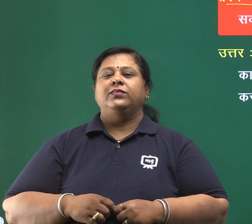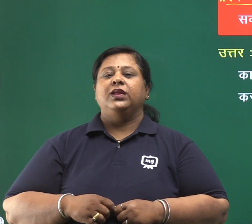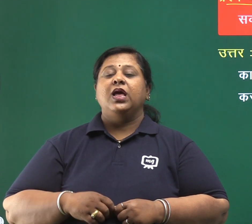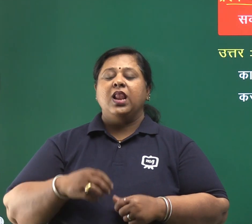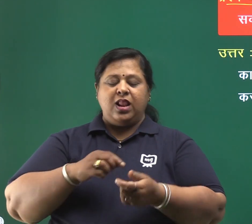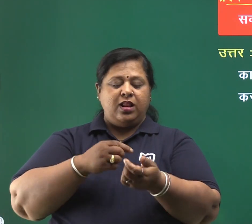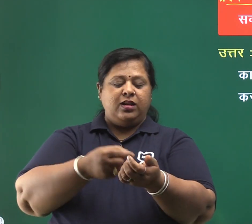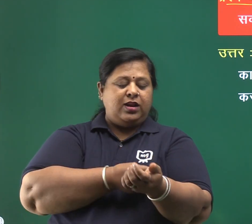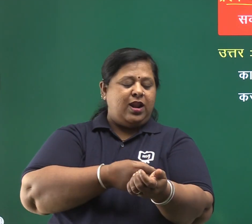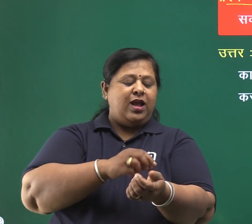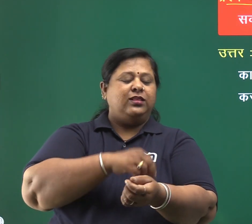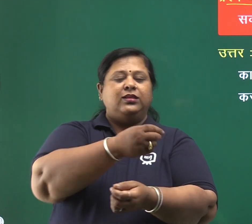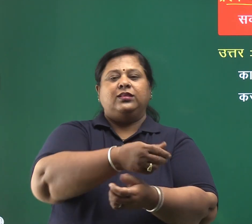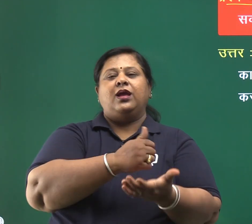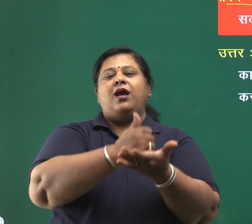रक्तदान